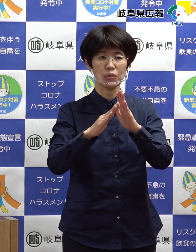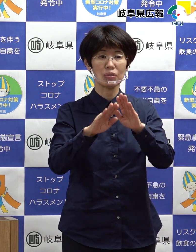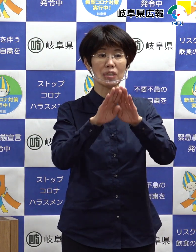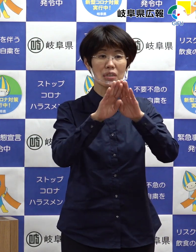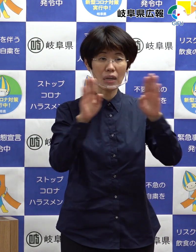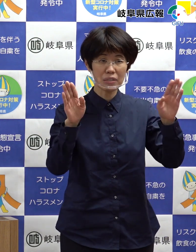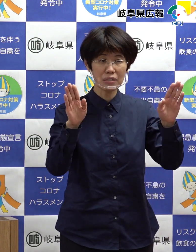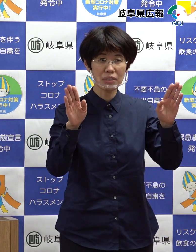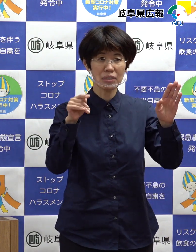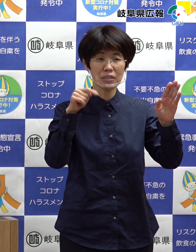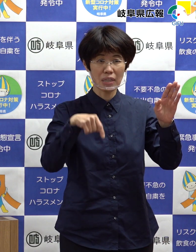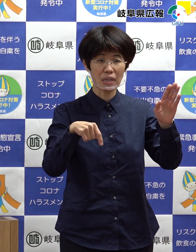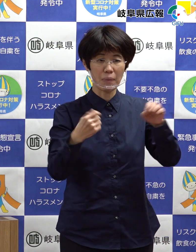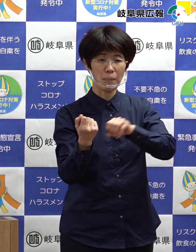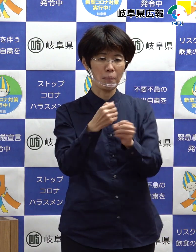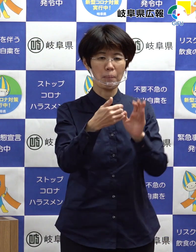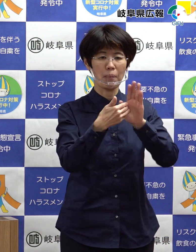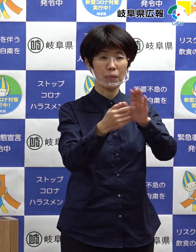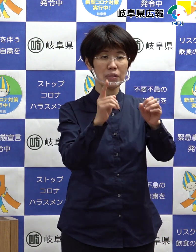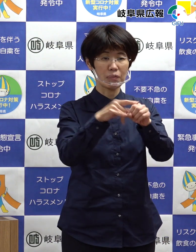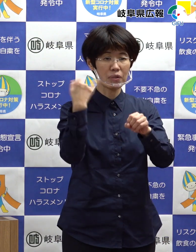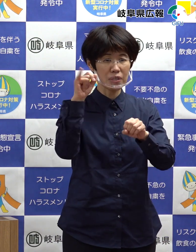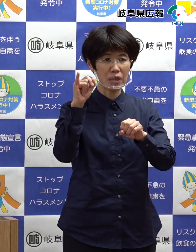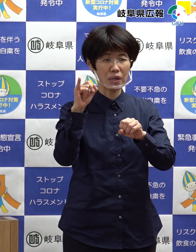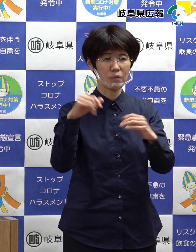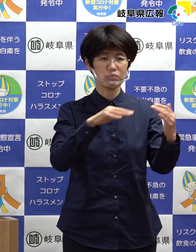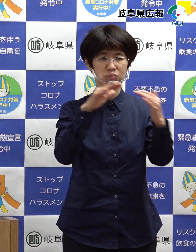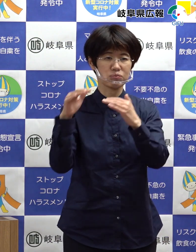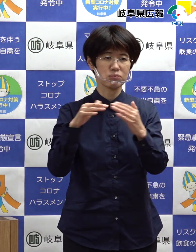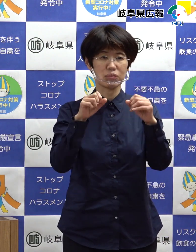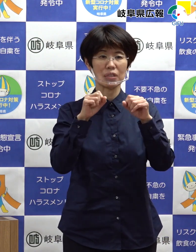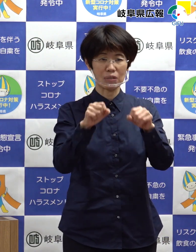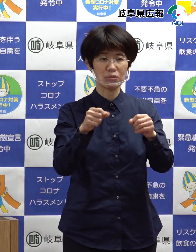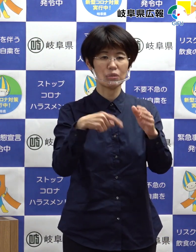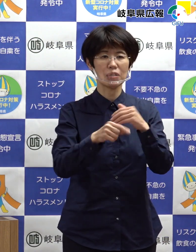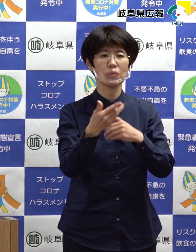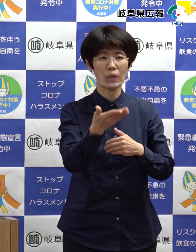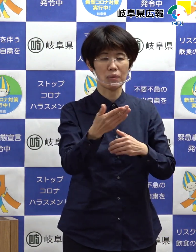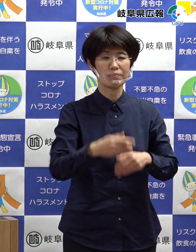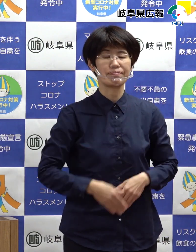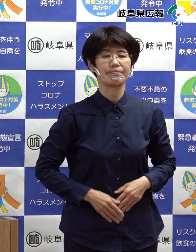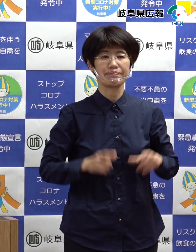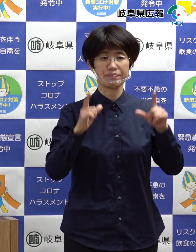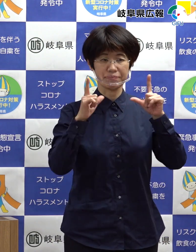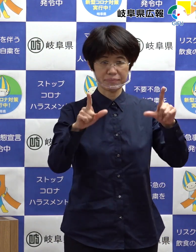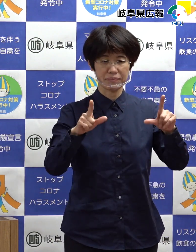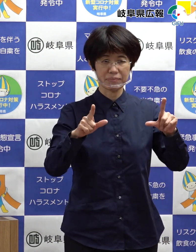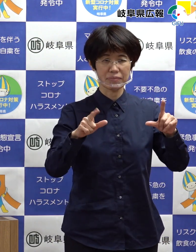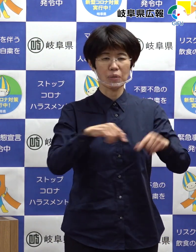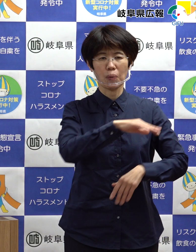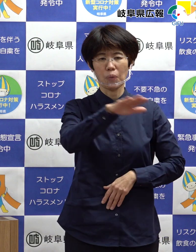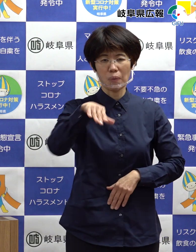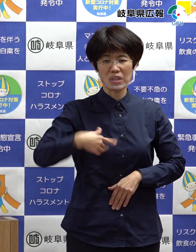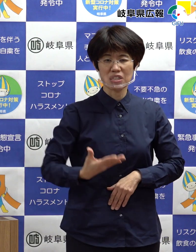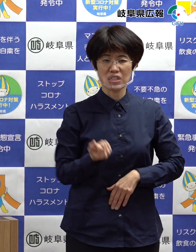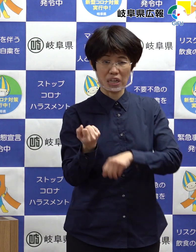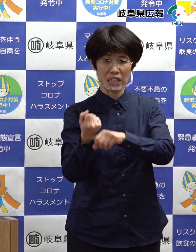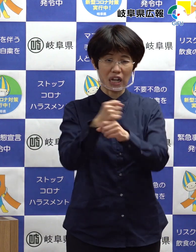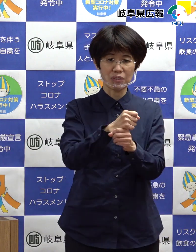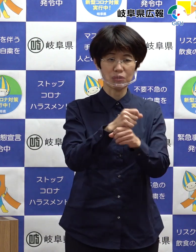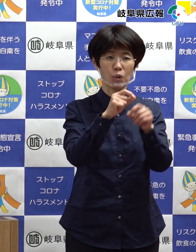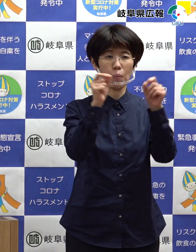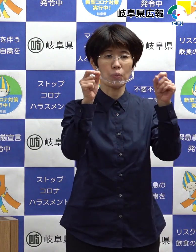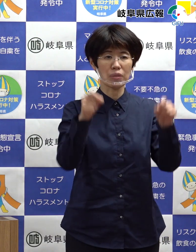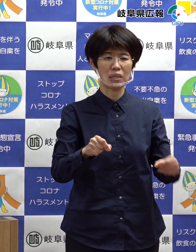いて、再発防止に向けて意見を、 これある種信頼回復の問題ですから